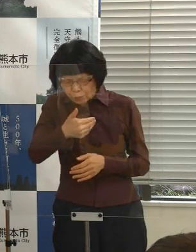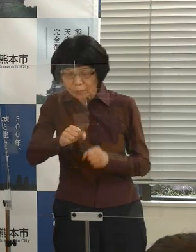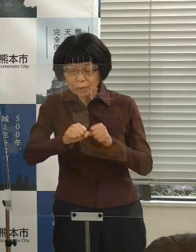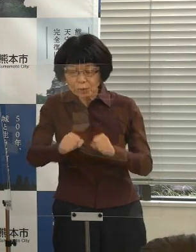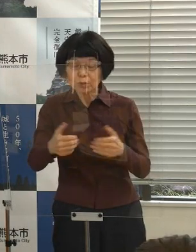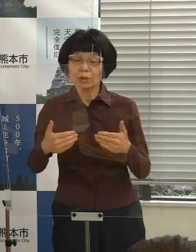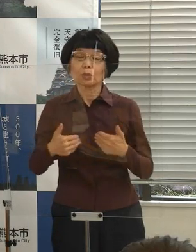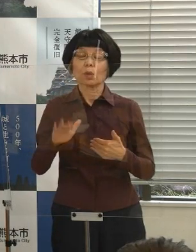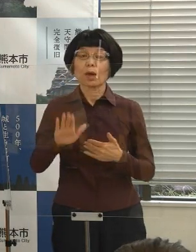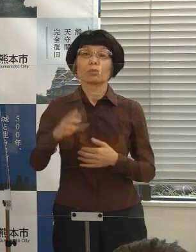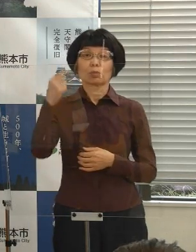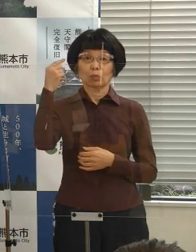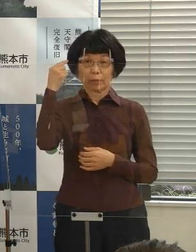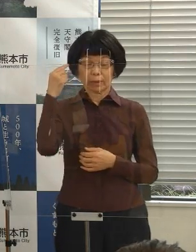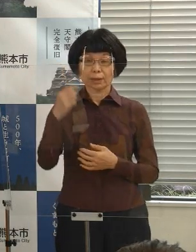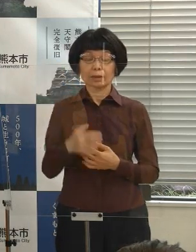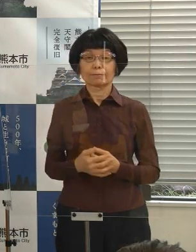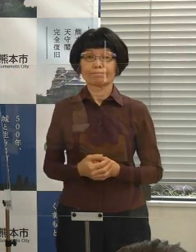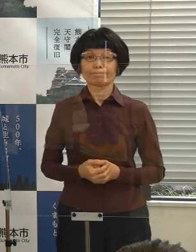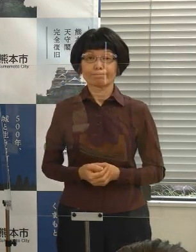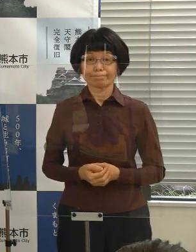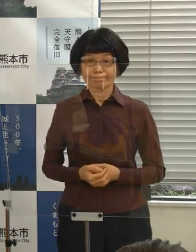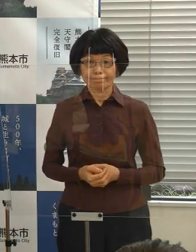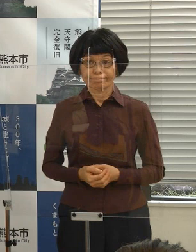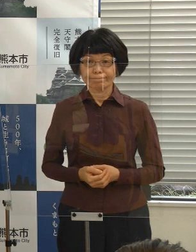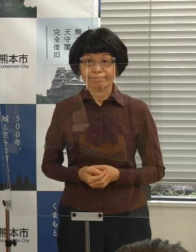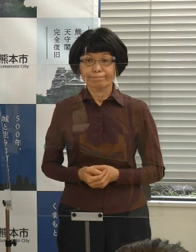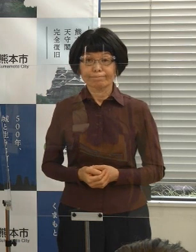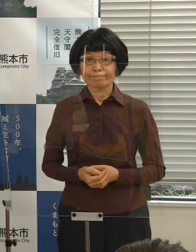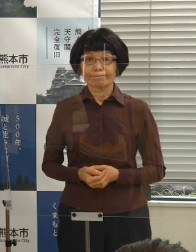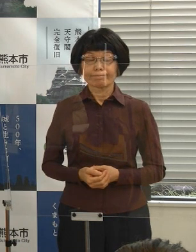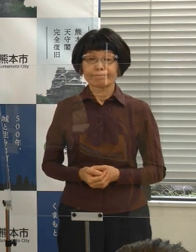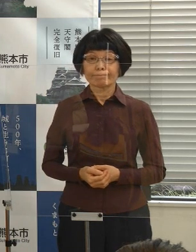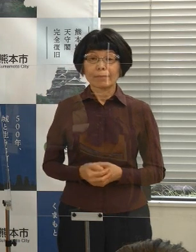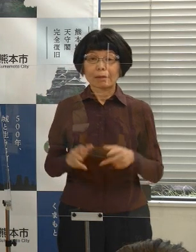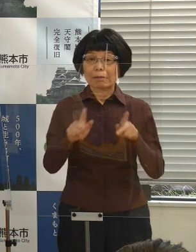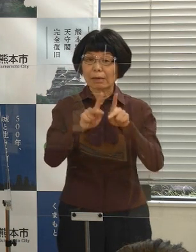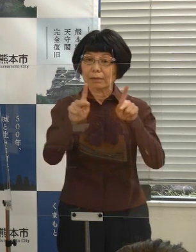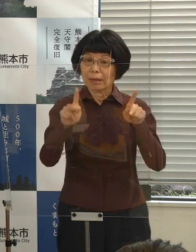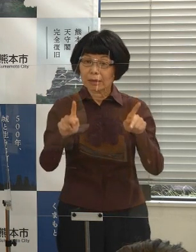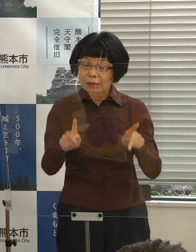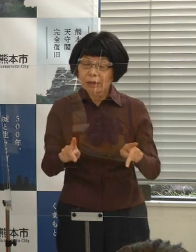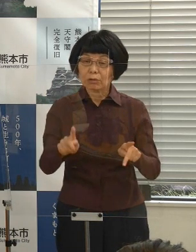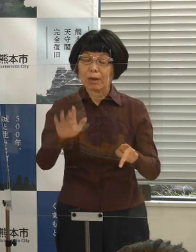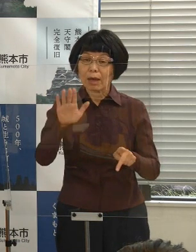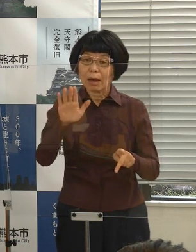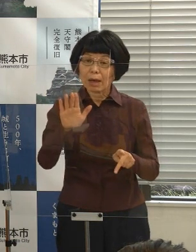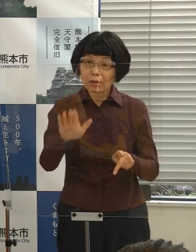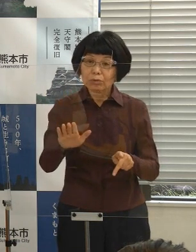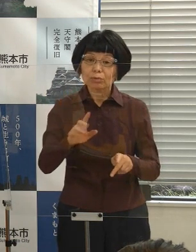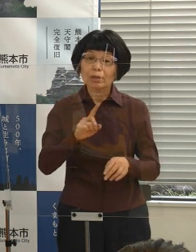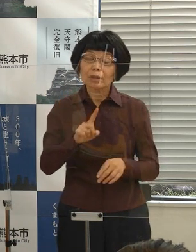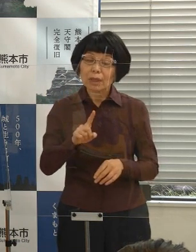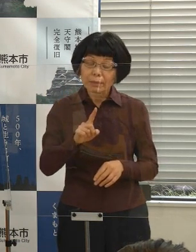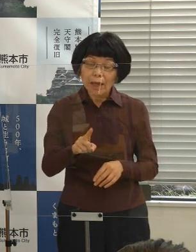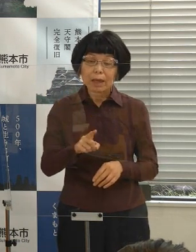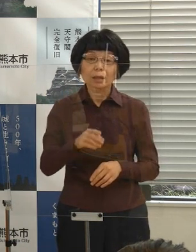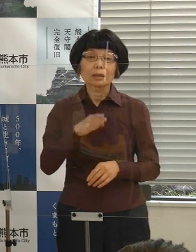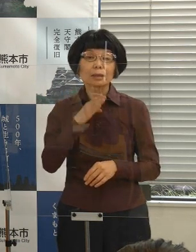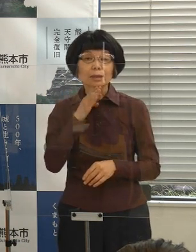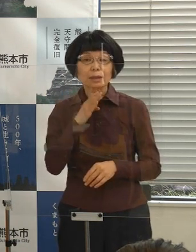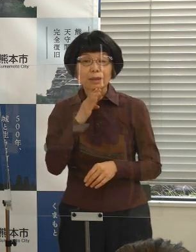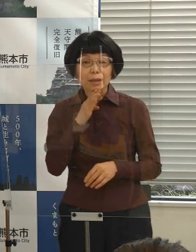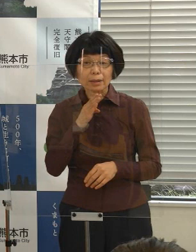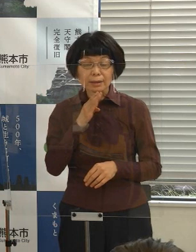ので、まあ、そういった面において、まだ課題があるということであればですね、それは実際に、そういうこと